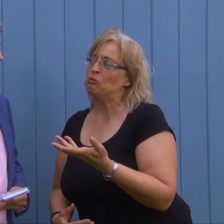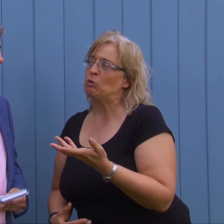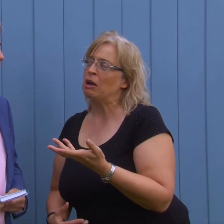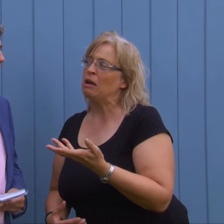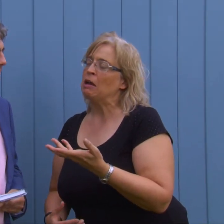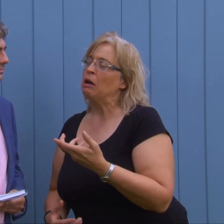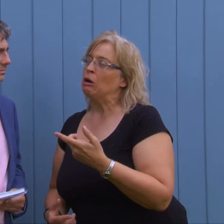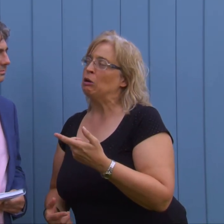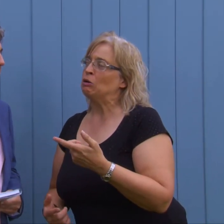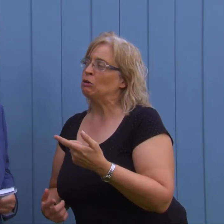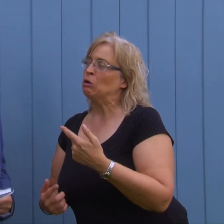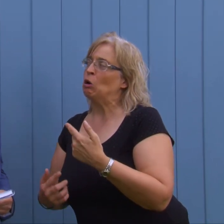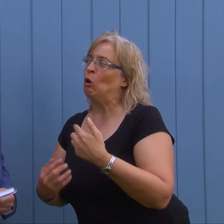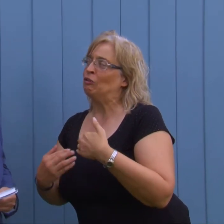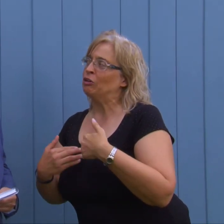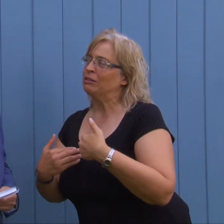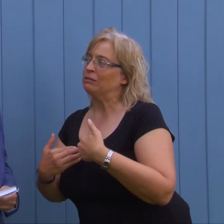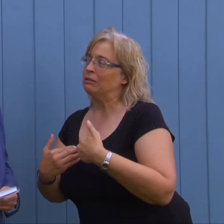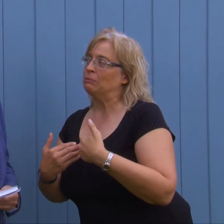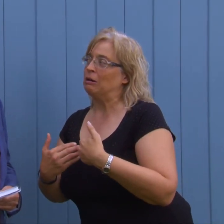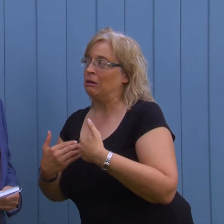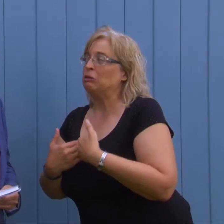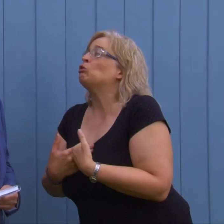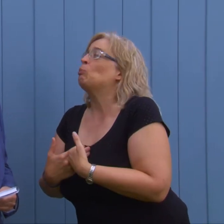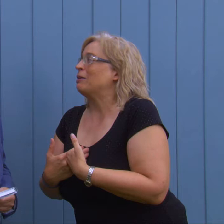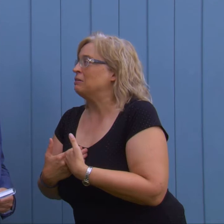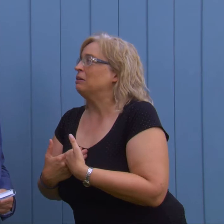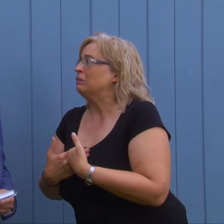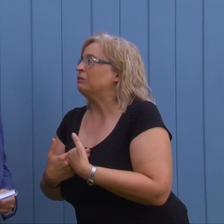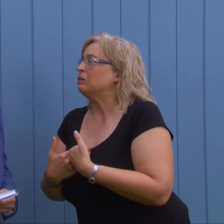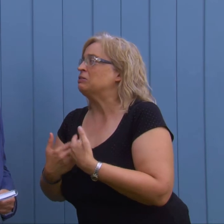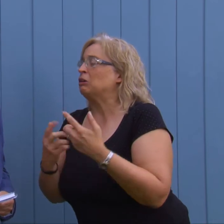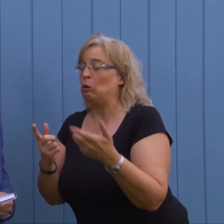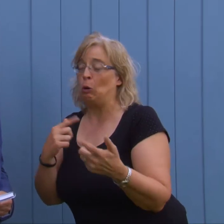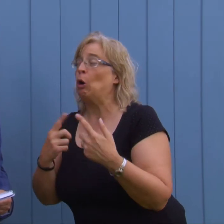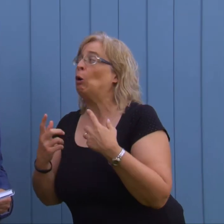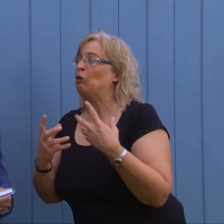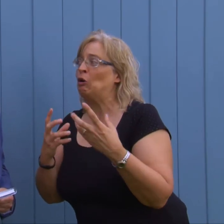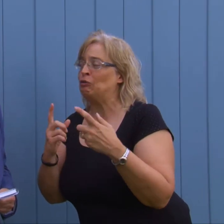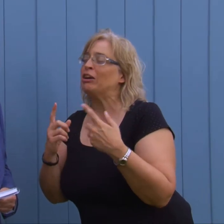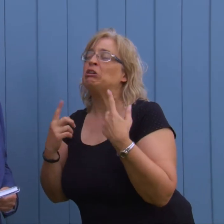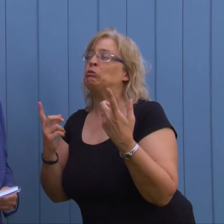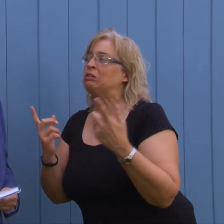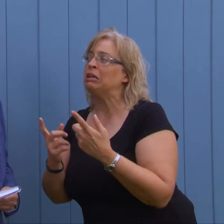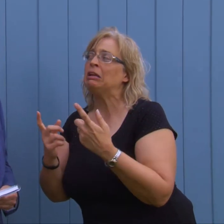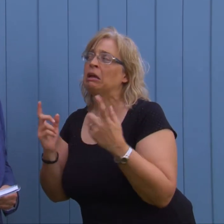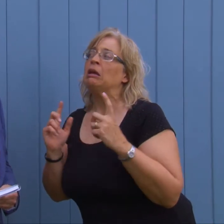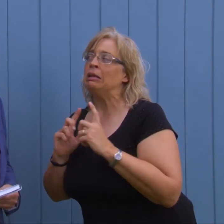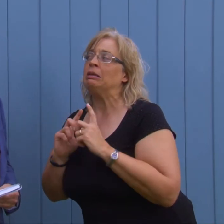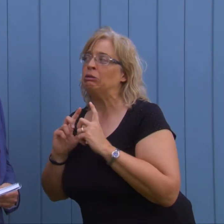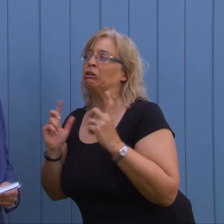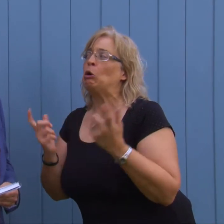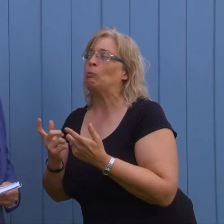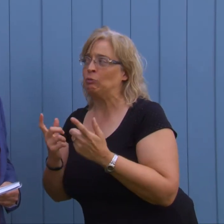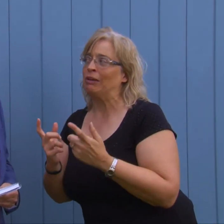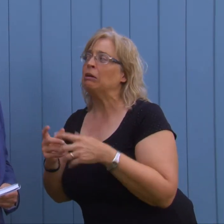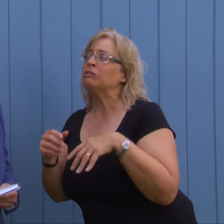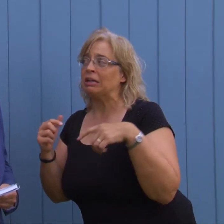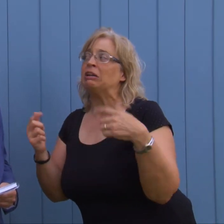envoie, on vote en notre nom personnel. C'est-à-dire, on va écouter notre composante et les